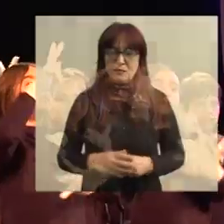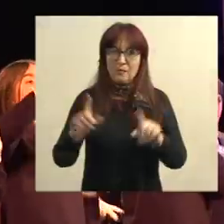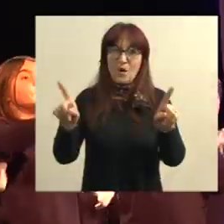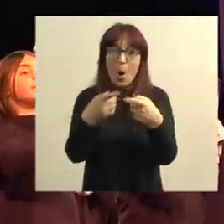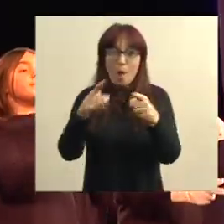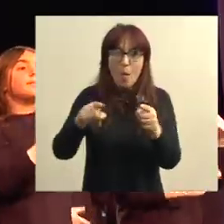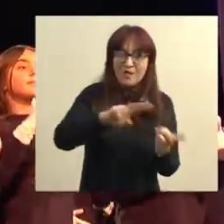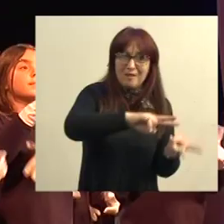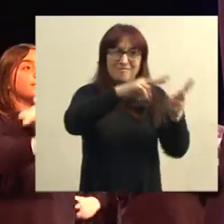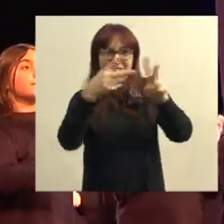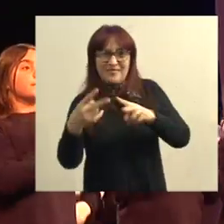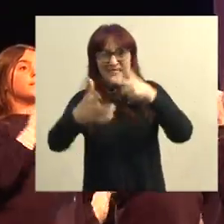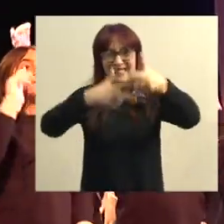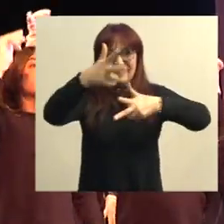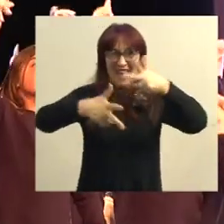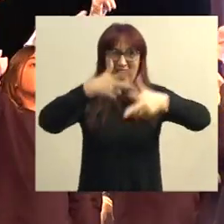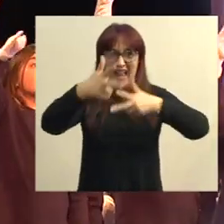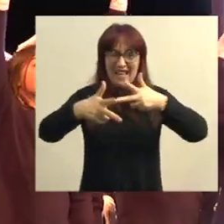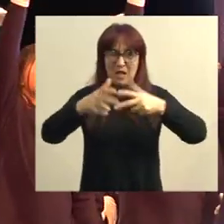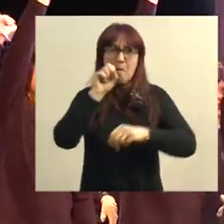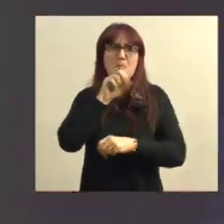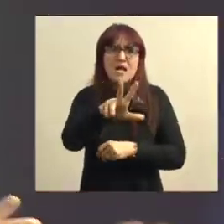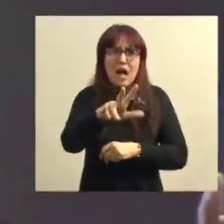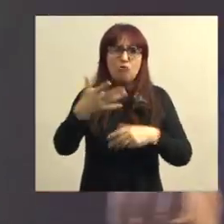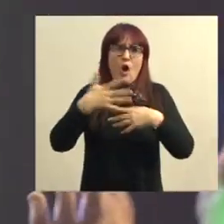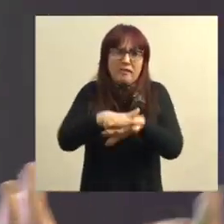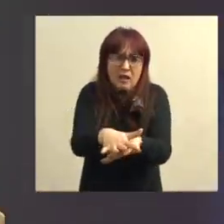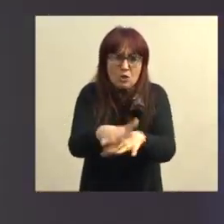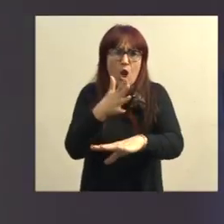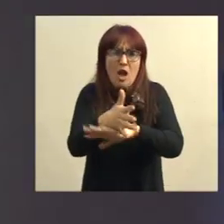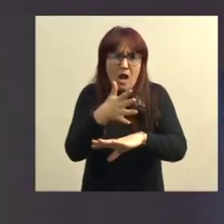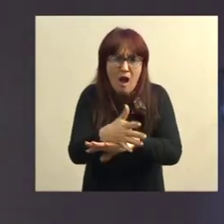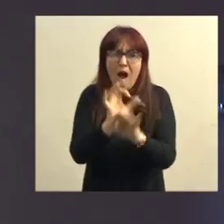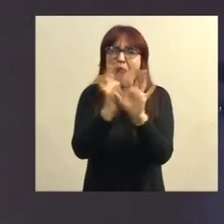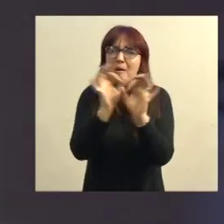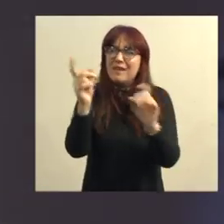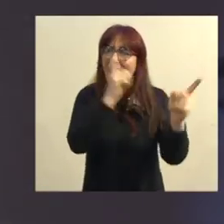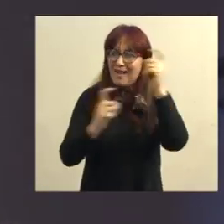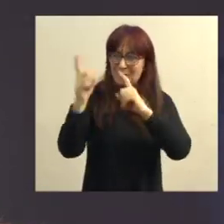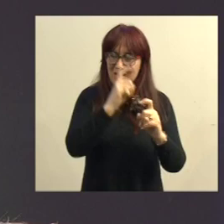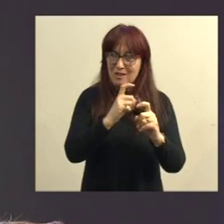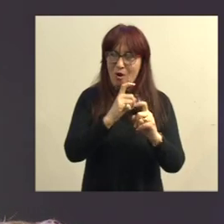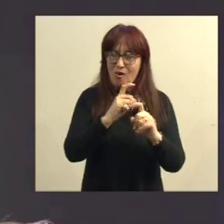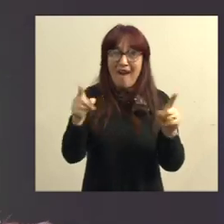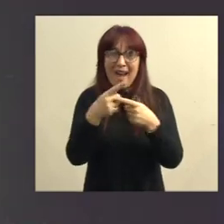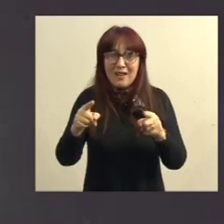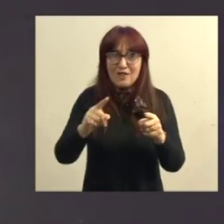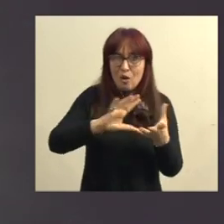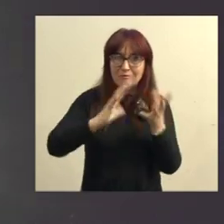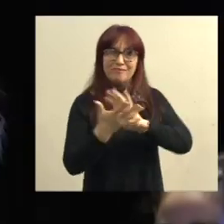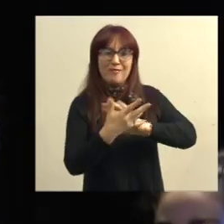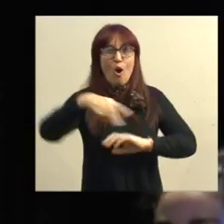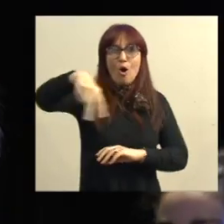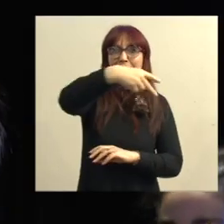Il coro traduce la musica nella lingua dei segni, è un messaggio di integrazione, accessibilità e libertà di espressione. Le canzoni vengono trasformate